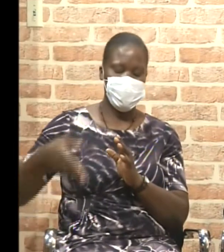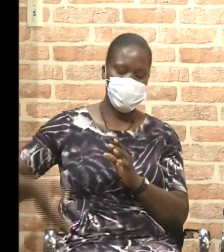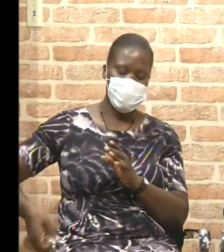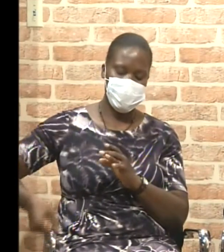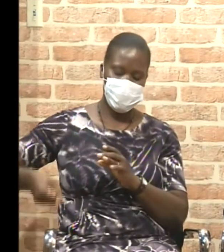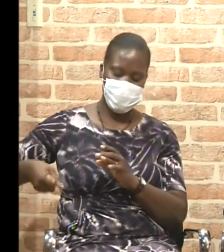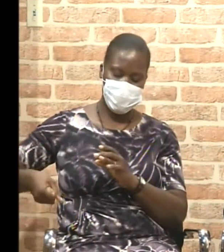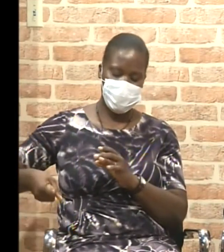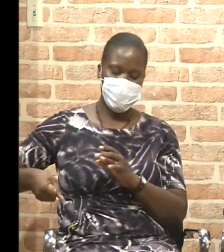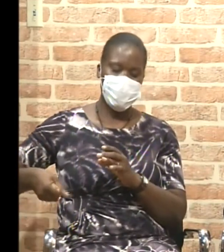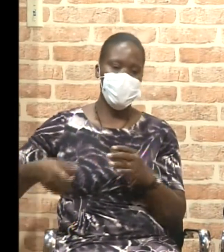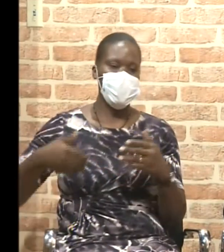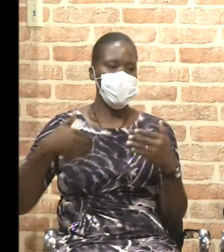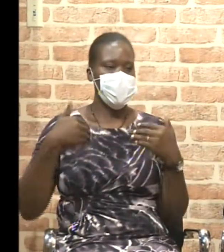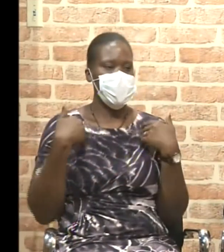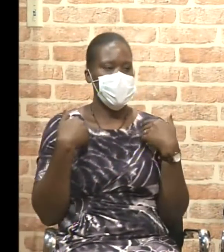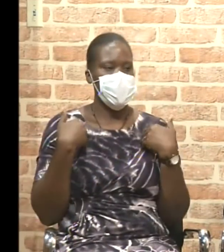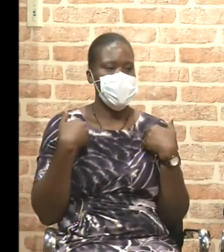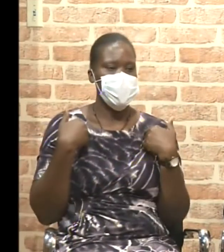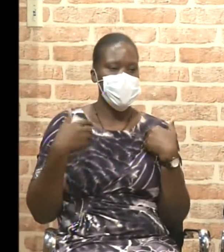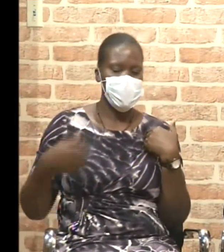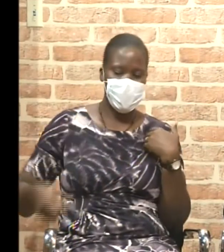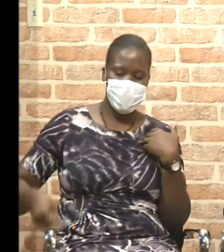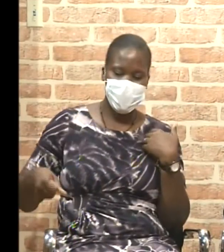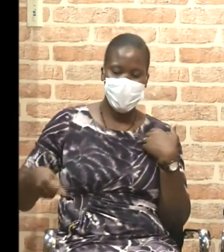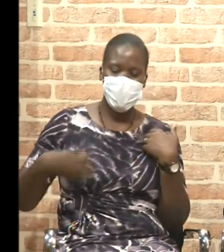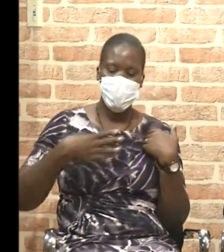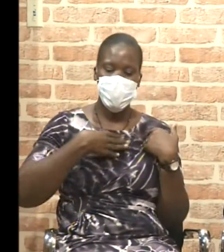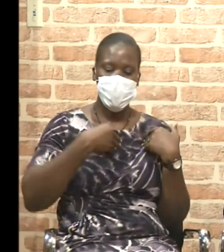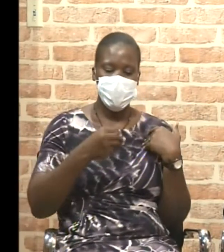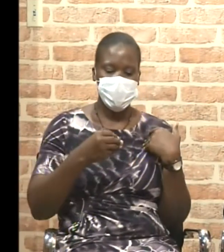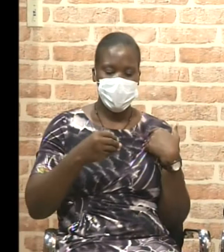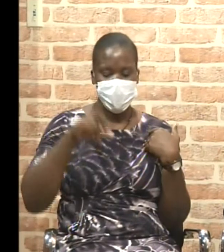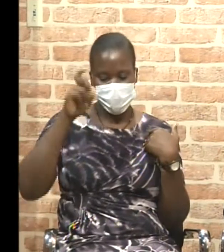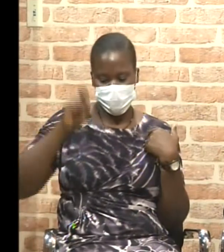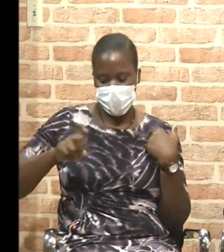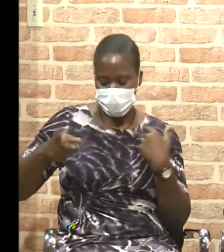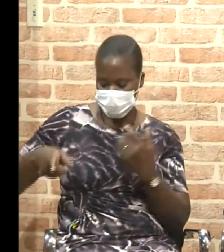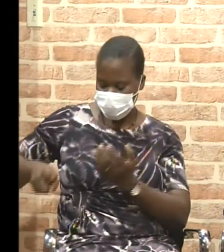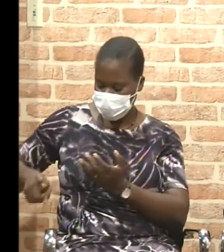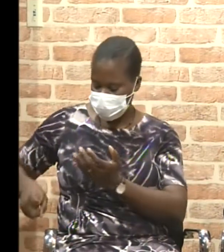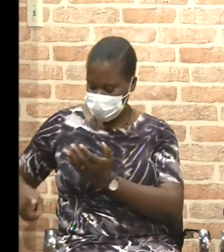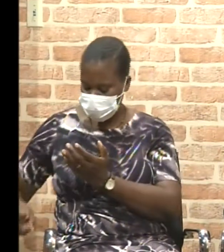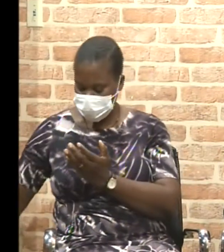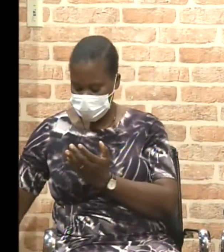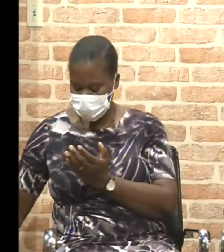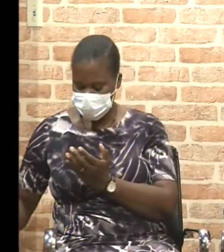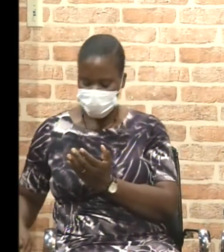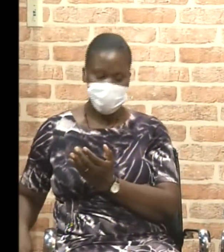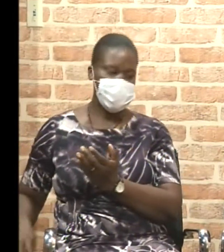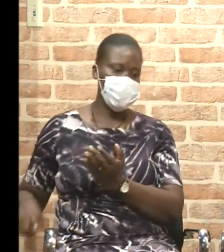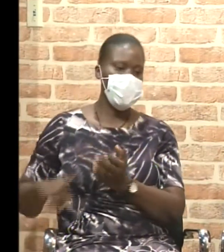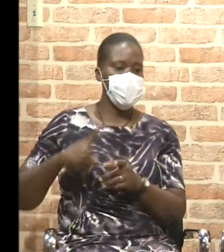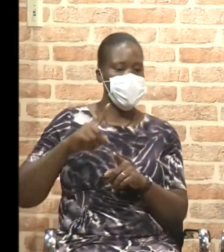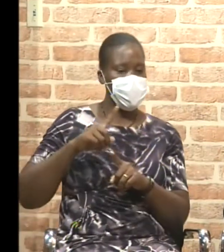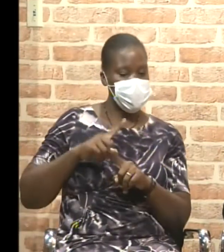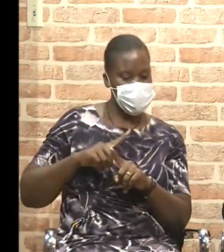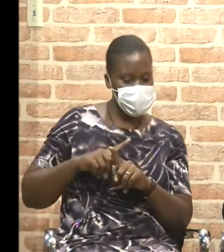justement canne blanche là utilisé, il faut qu'il désinfecte. Maintenant nous sensibiliser à ce que pour